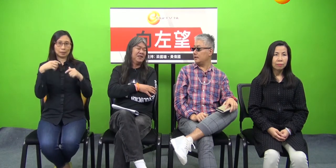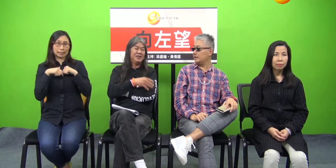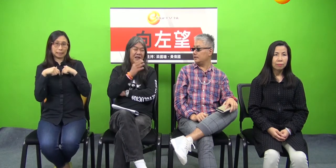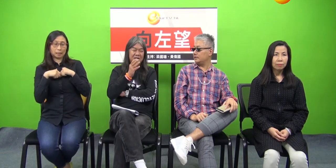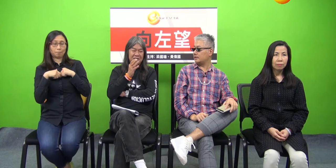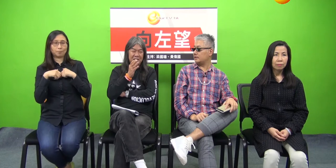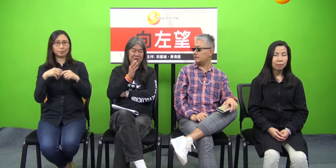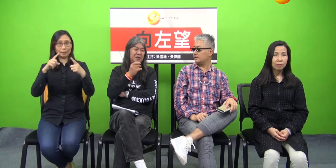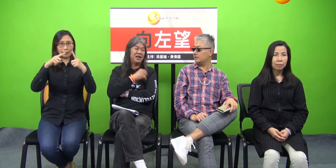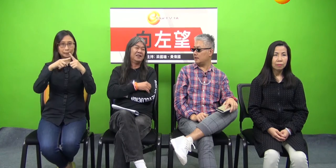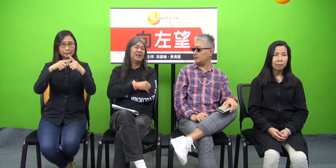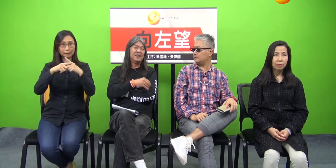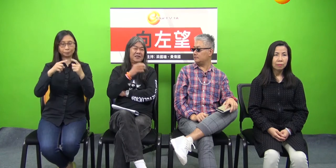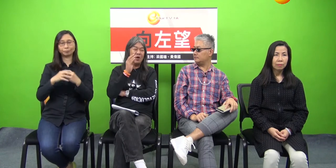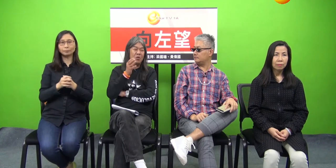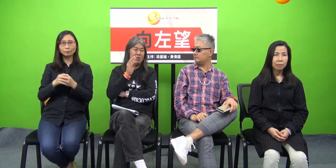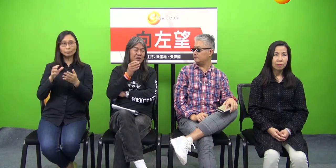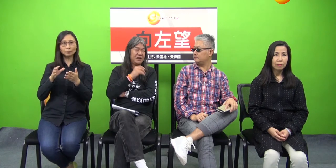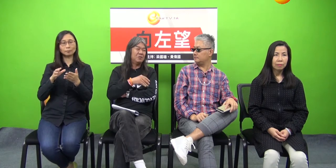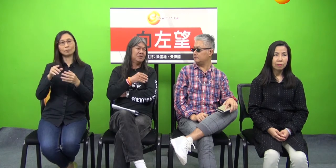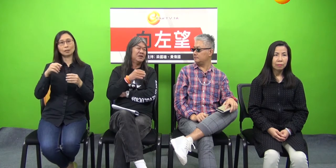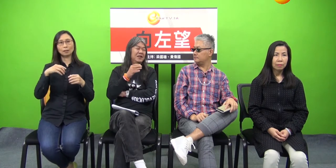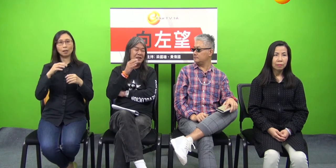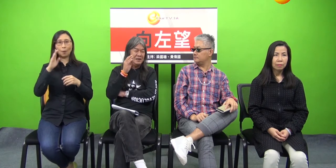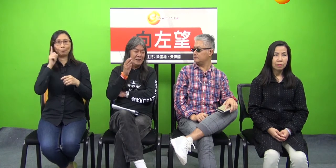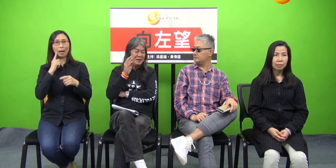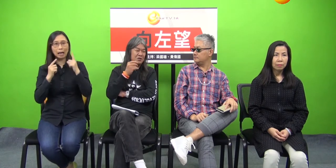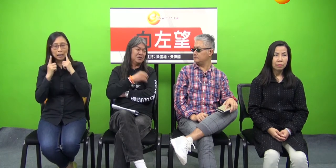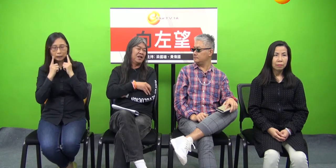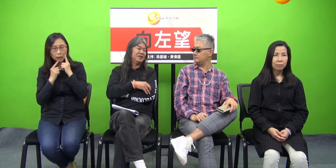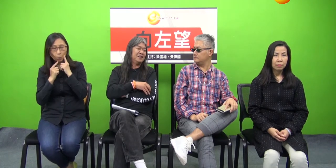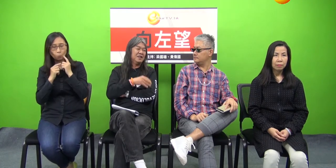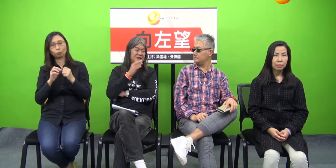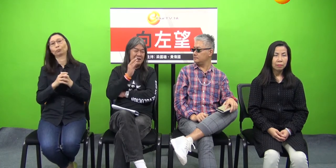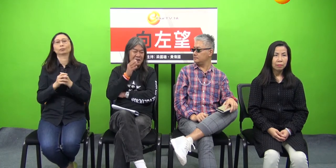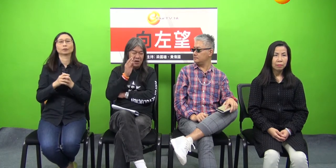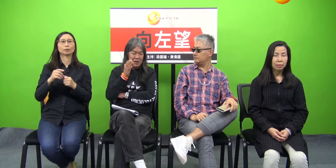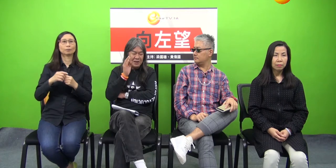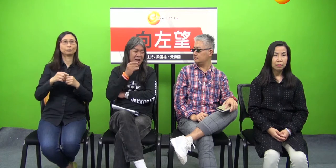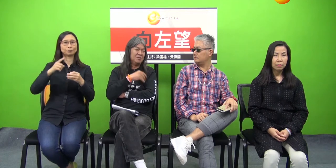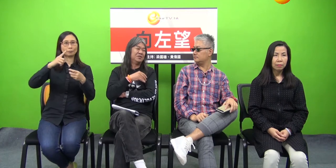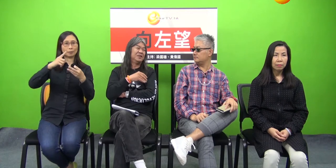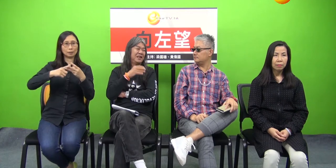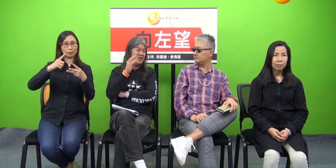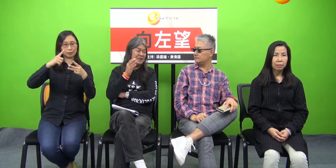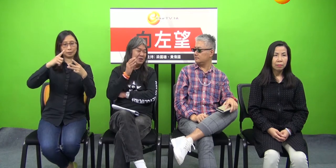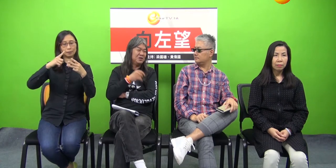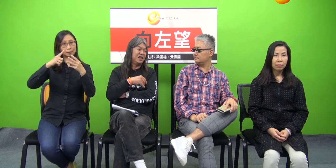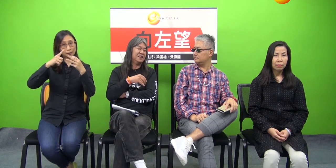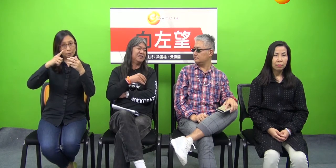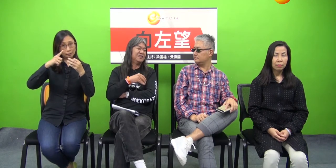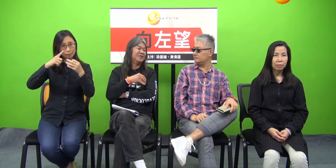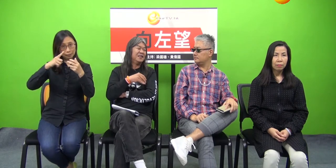人之端也；羞惡之心，義之端也； 慈讓之心，禮之端